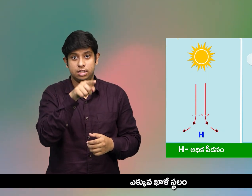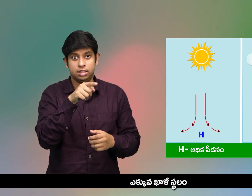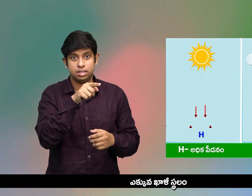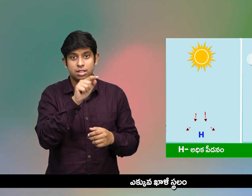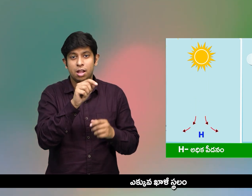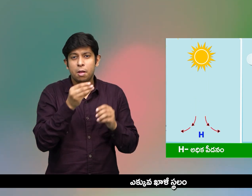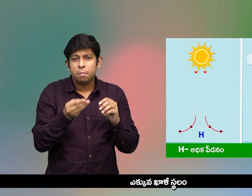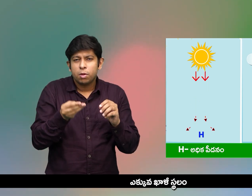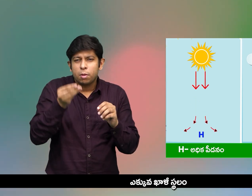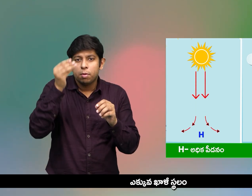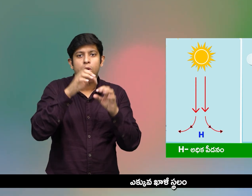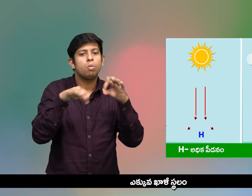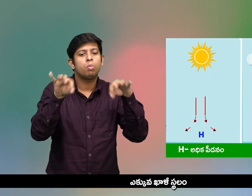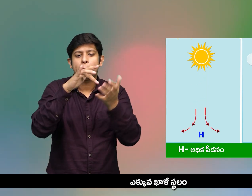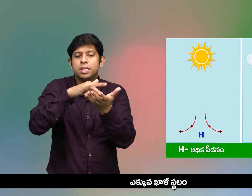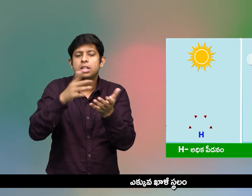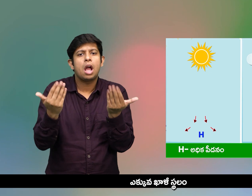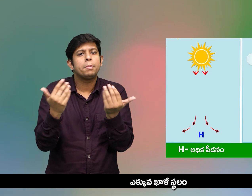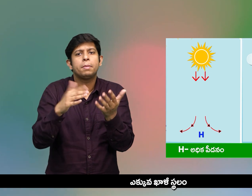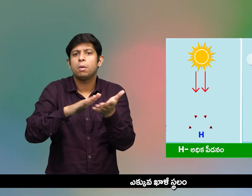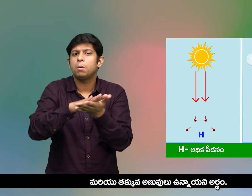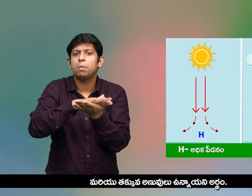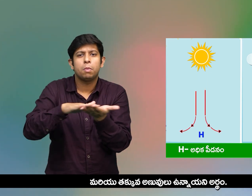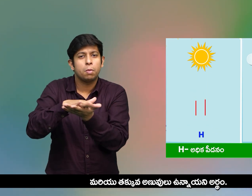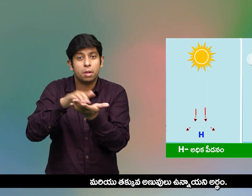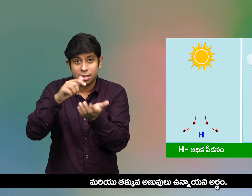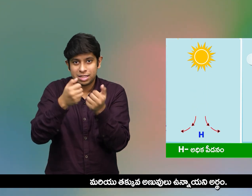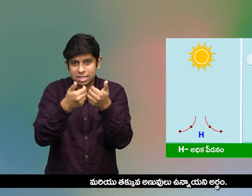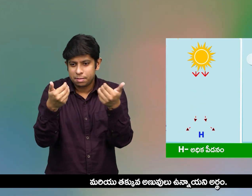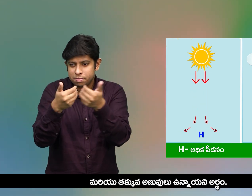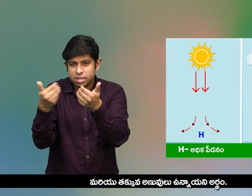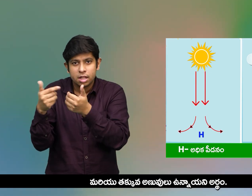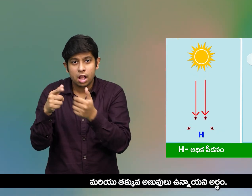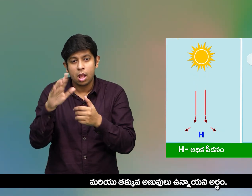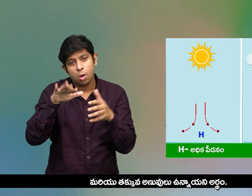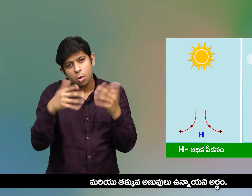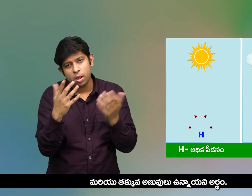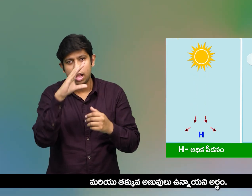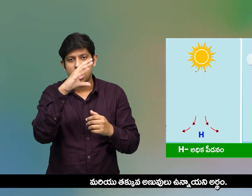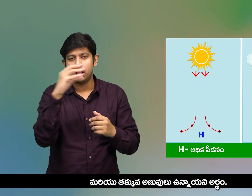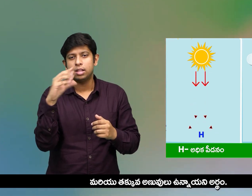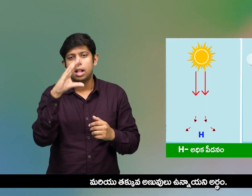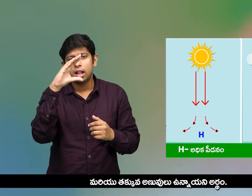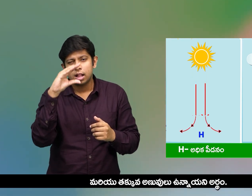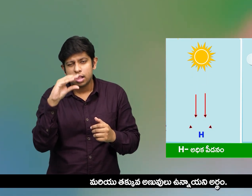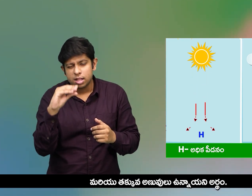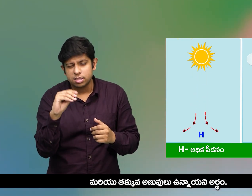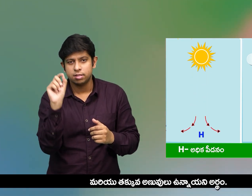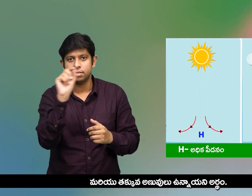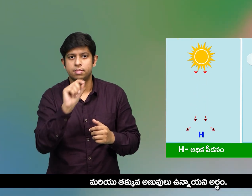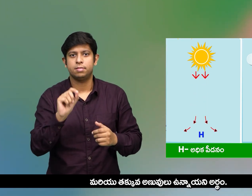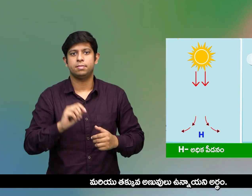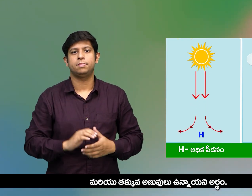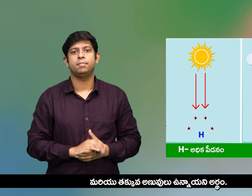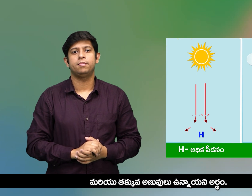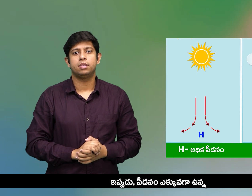ఎక్కువ ఖాళీ స్థలం మరియు తక్కువ అణువులు ఉన్నాయని అర్థం.